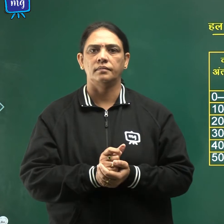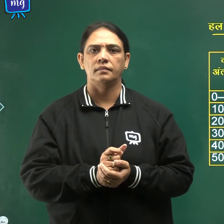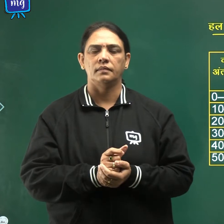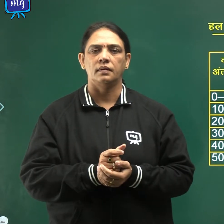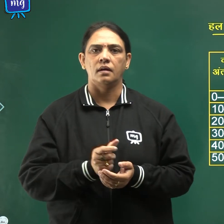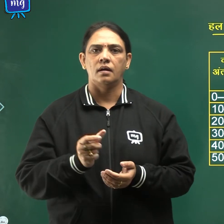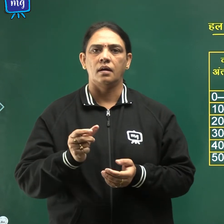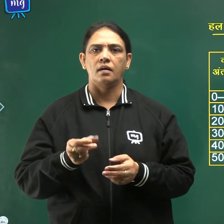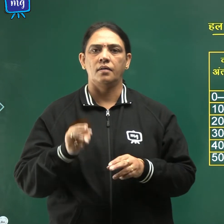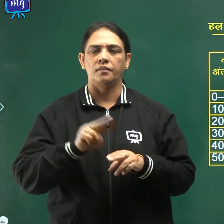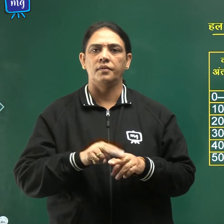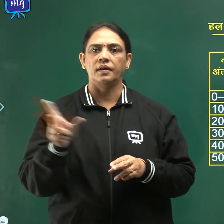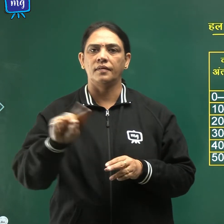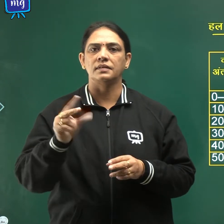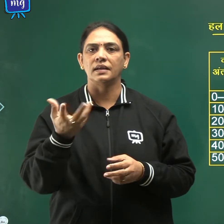बारंबारता कितनी है